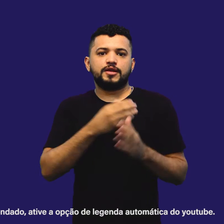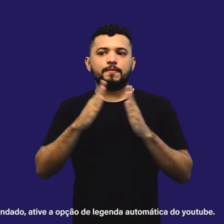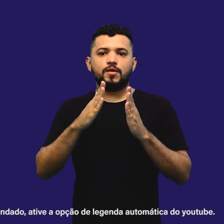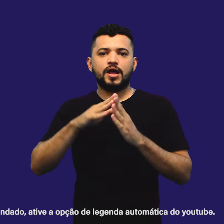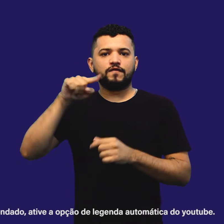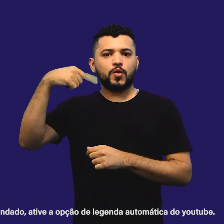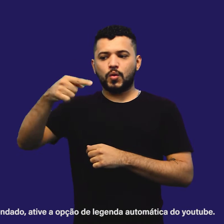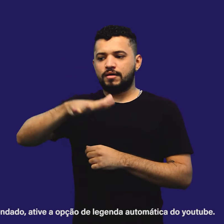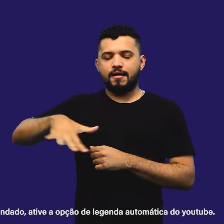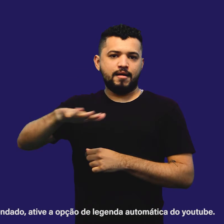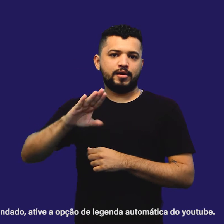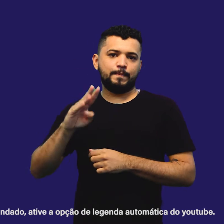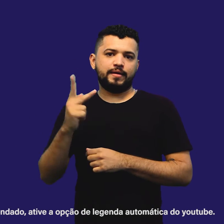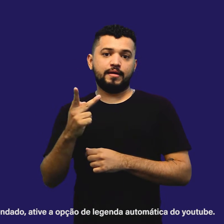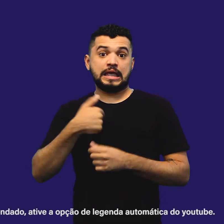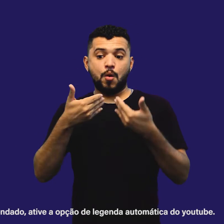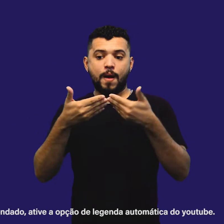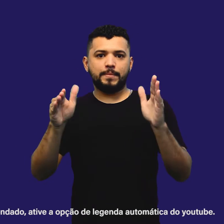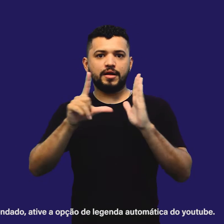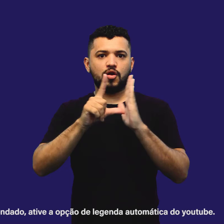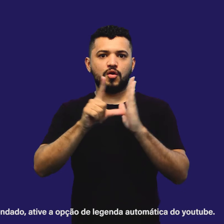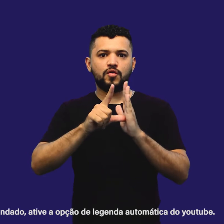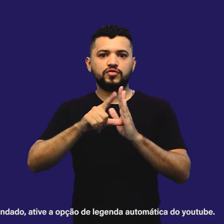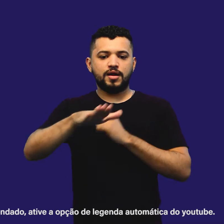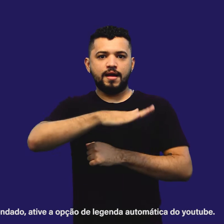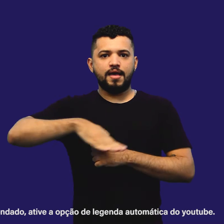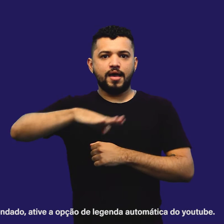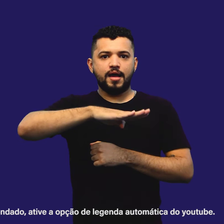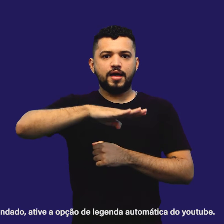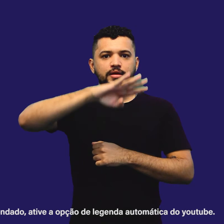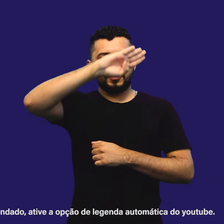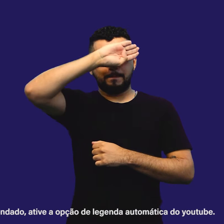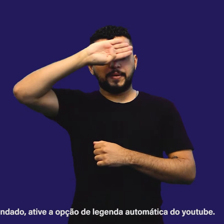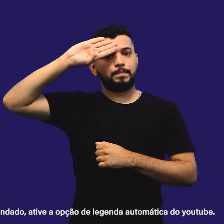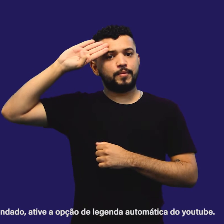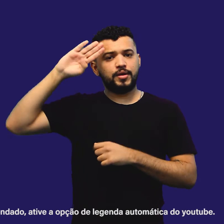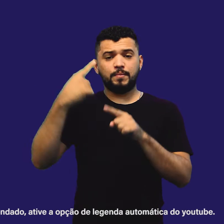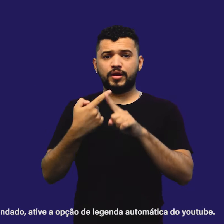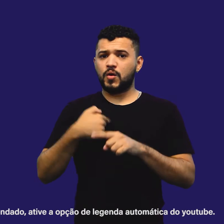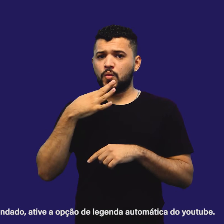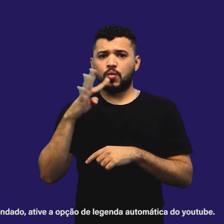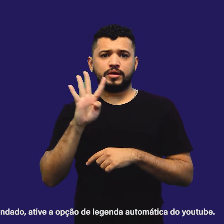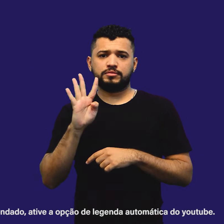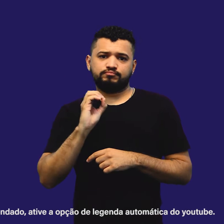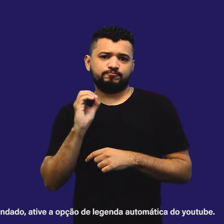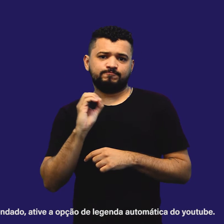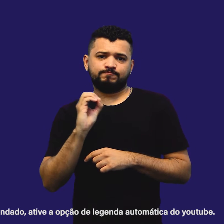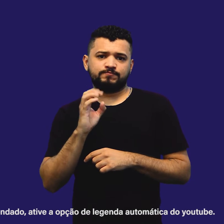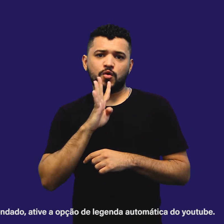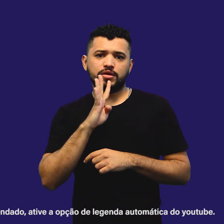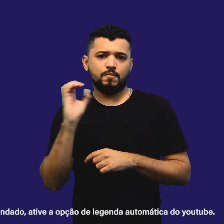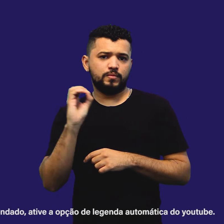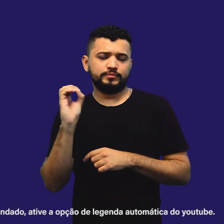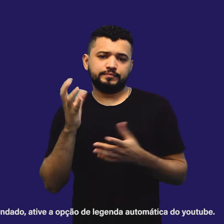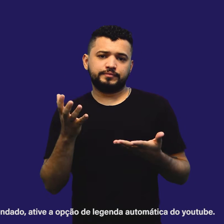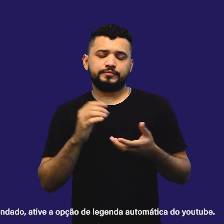onde eu morava. E eu abri a loja na região da Pampulha, que era uma região que eu não conhecia praticamente ninguém. Então,